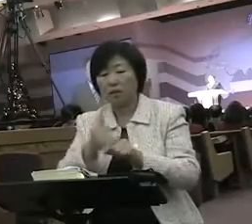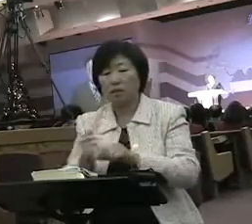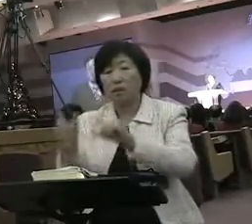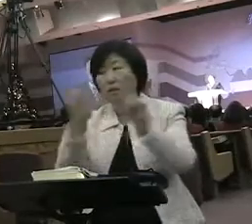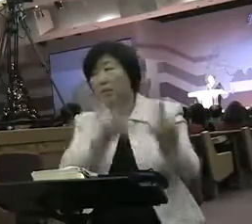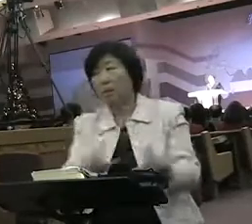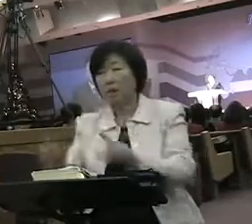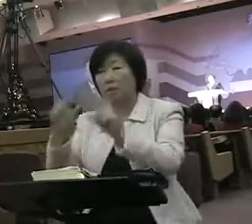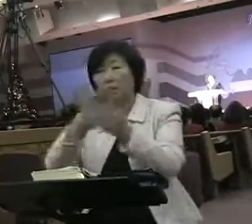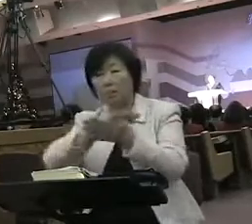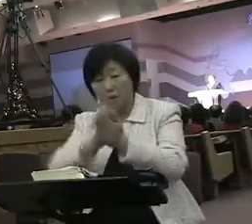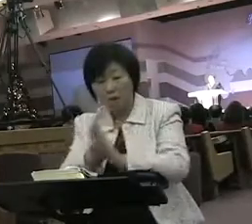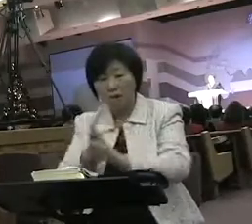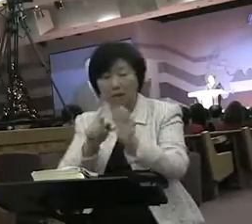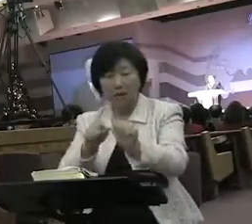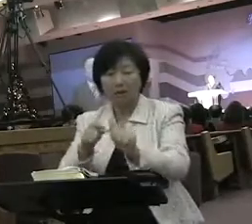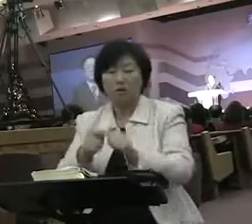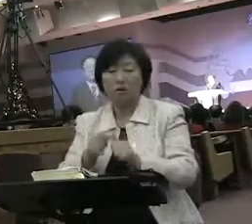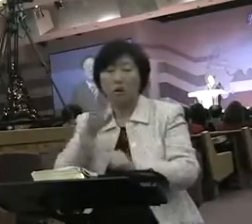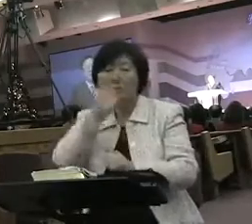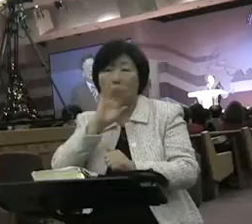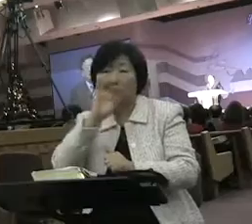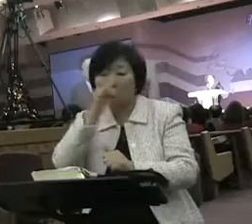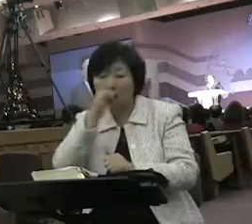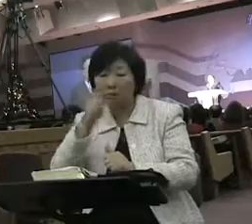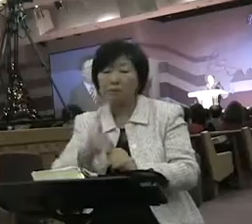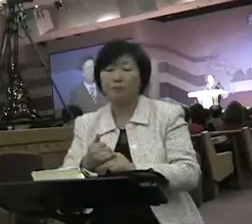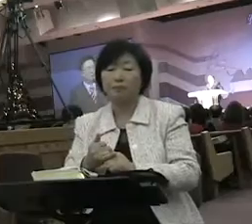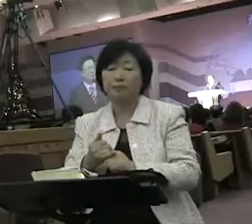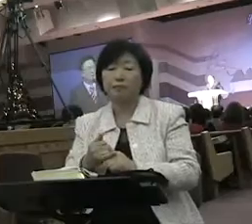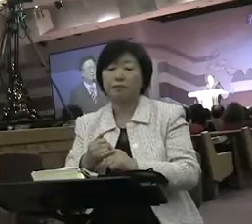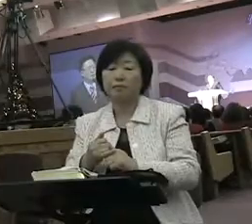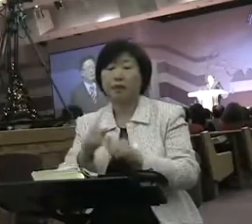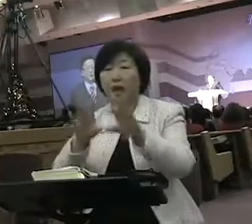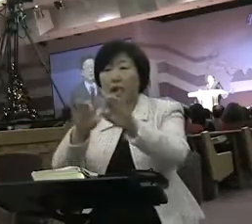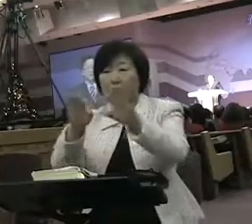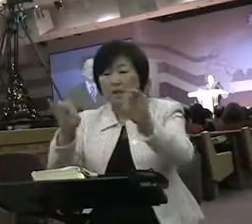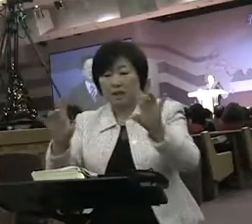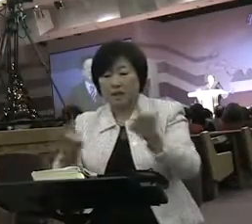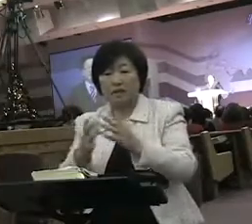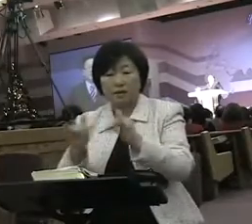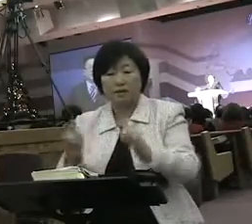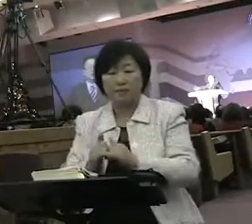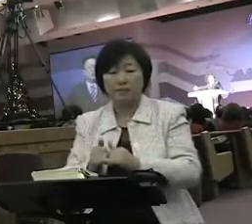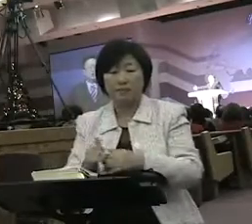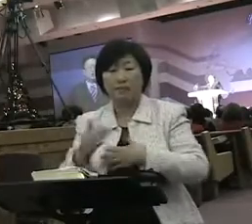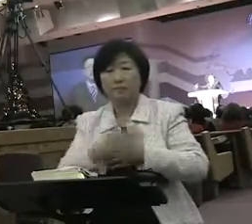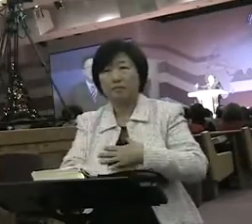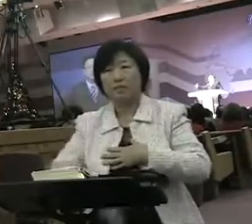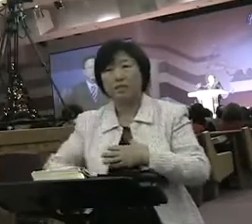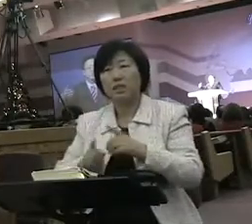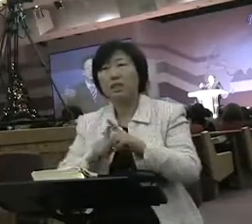삶을 변화시키는 훈련이 있고요. 그 다음에 한 사람 한 사람 우리 지체들을 묶어주는 소그룹이 있습니다.